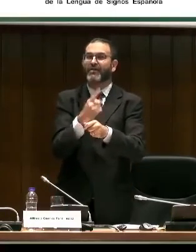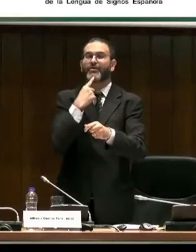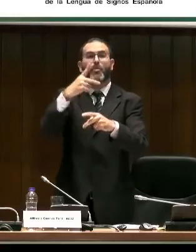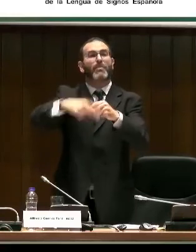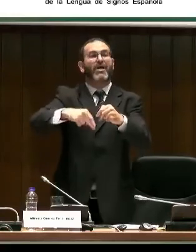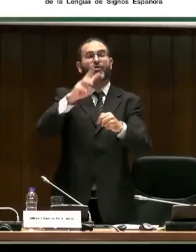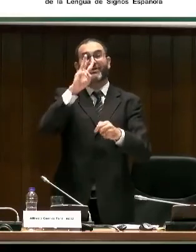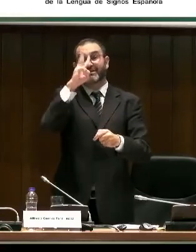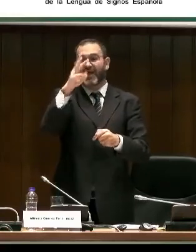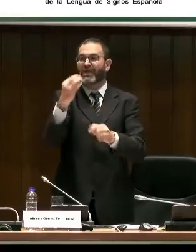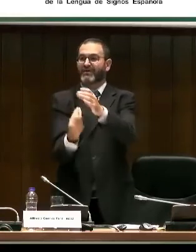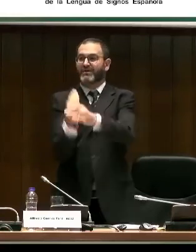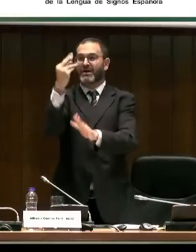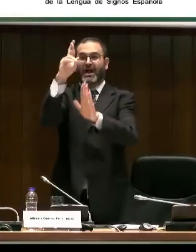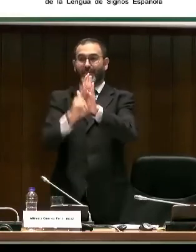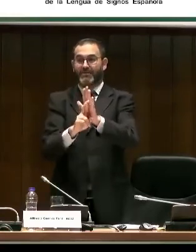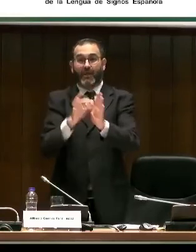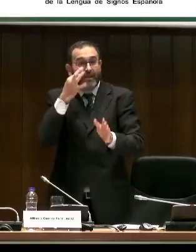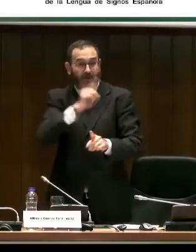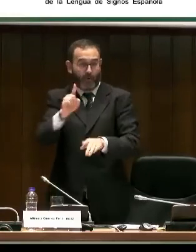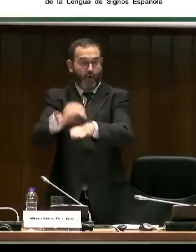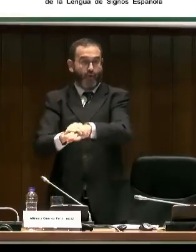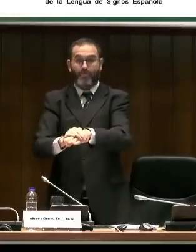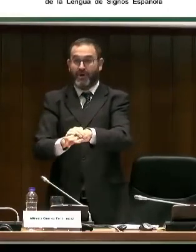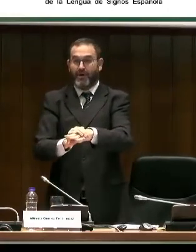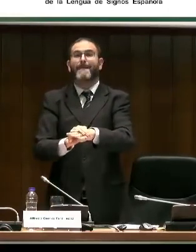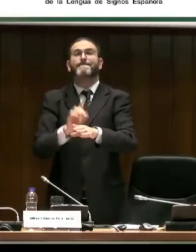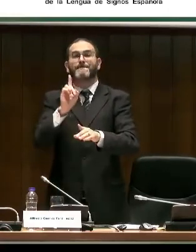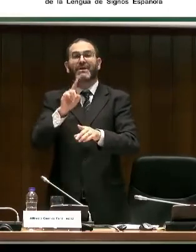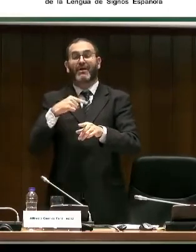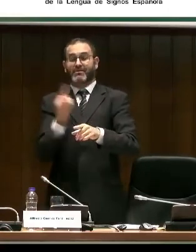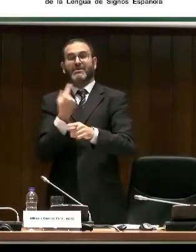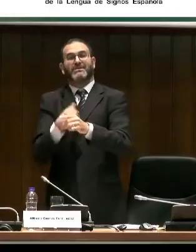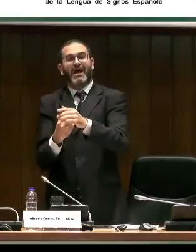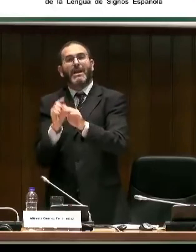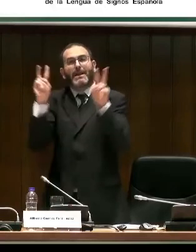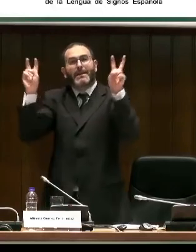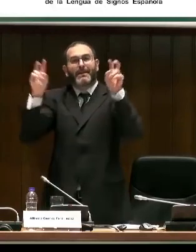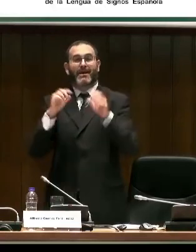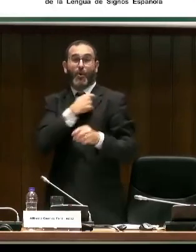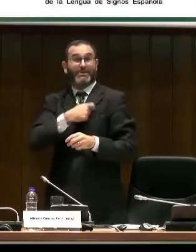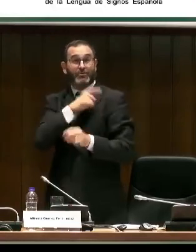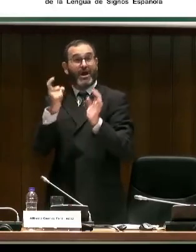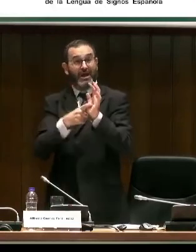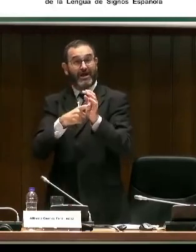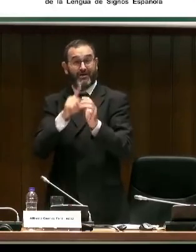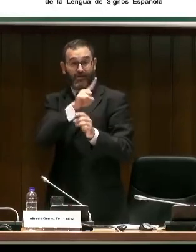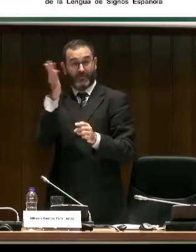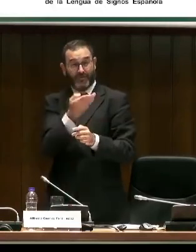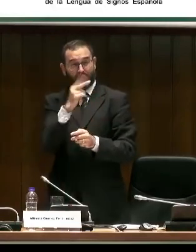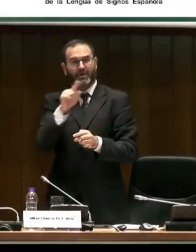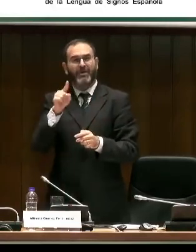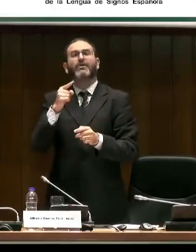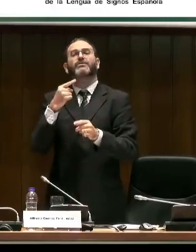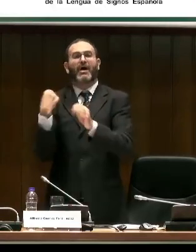así recoge la exigencia de desarrollar un decreto en 3 años. No se ha cumplido, pero sí que desde